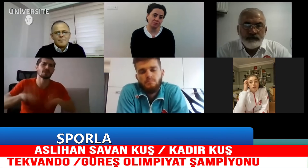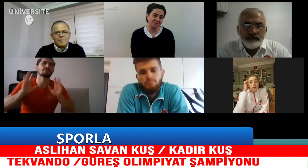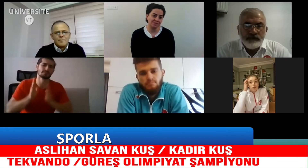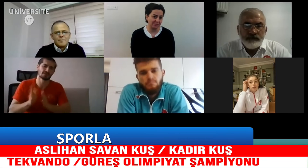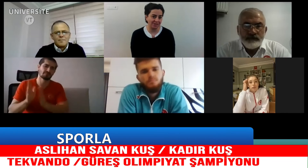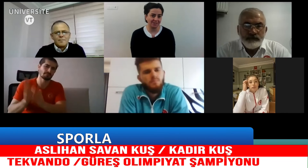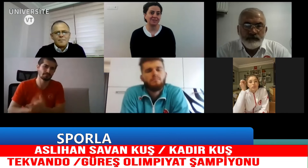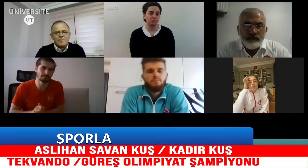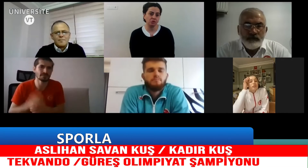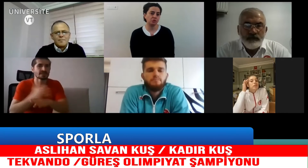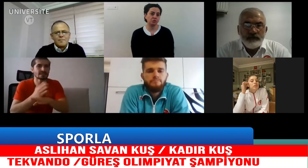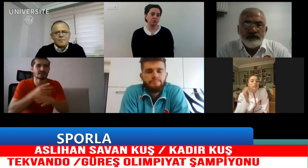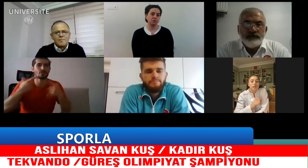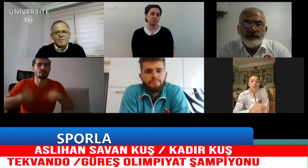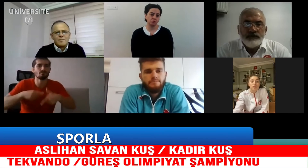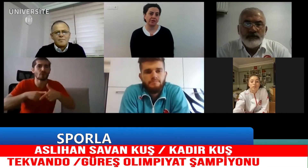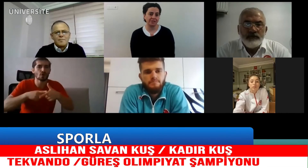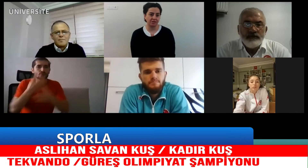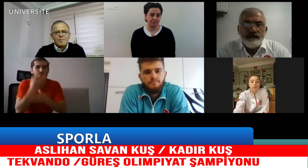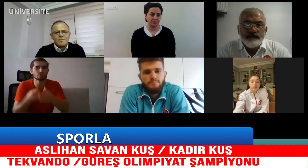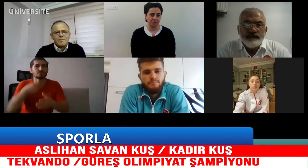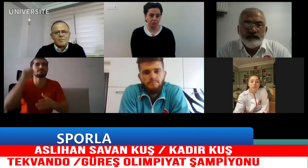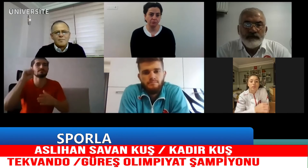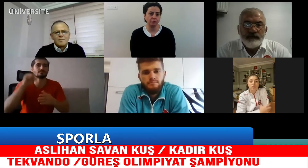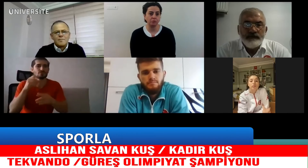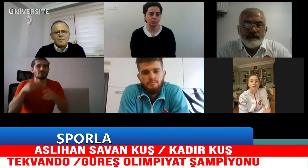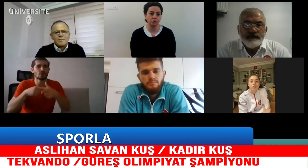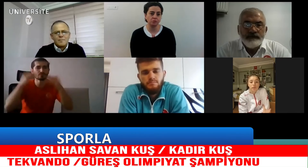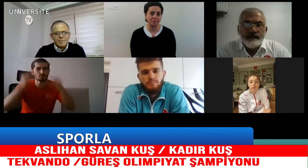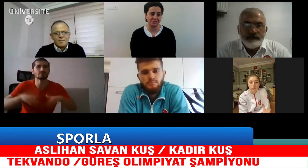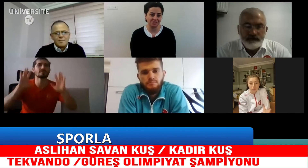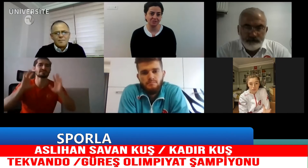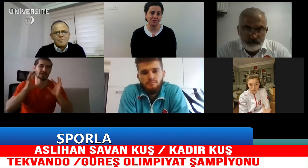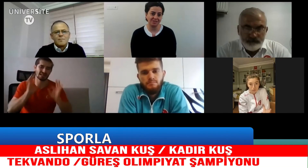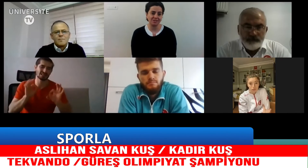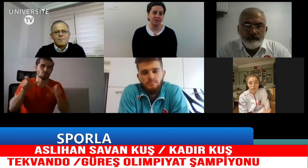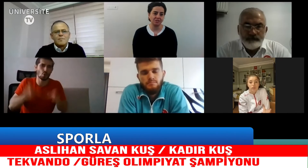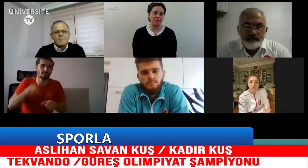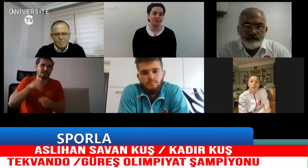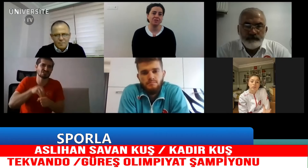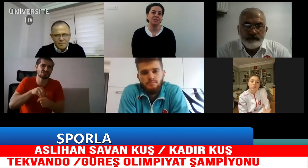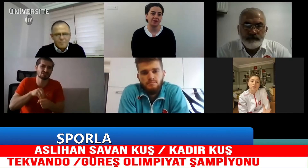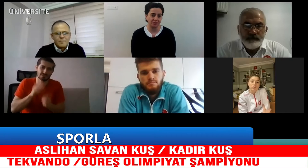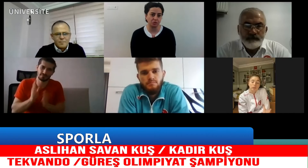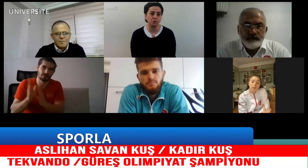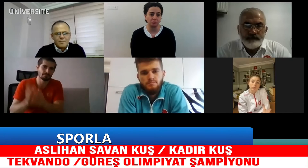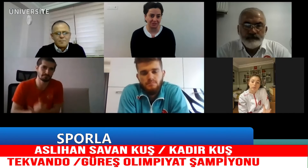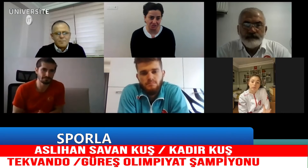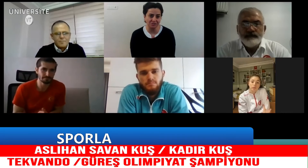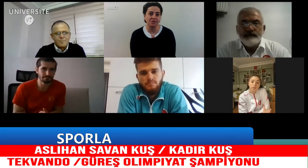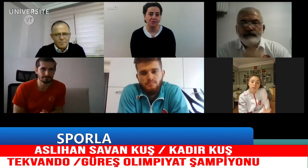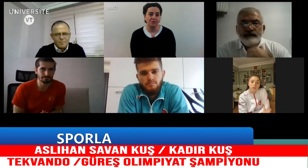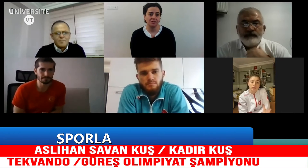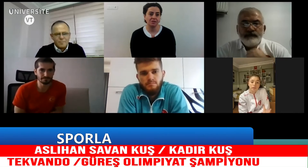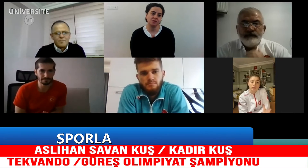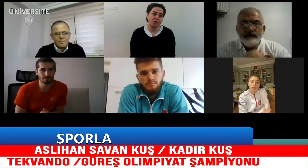olup olmaması beni etkilemiyor çünkü uzun vadeli antrenman yapıyorum. Formumun düşmemesi için bireysel antrenmanlarıma devam ediyorum korumak